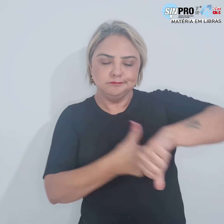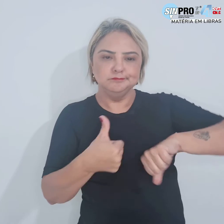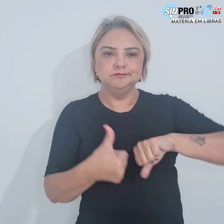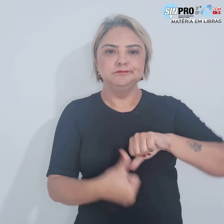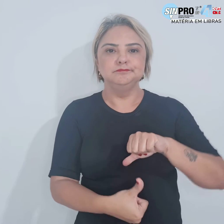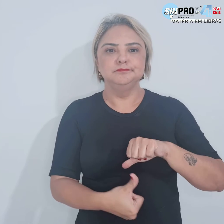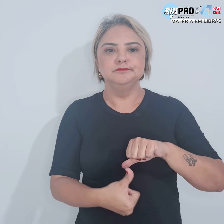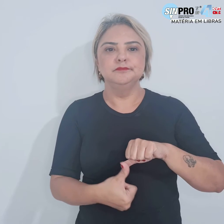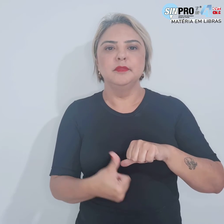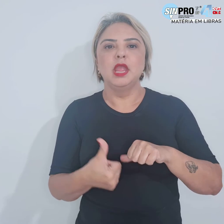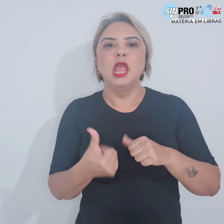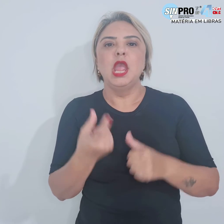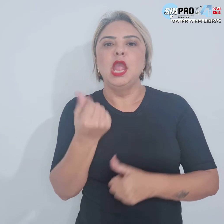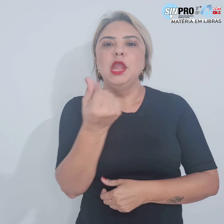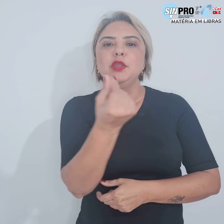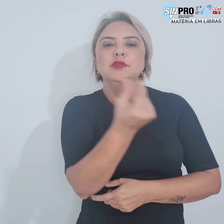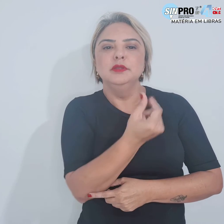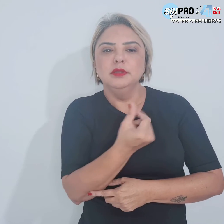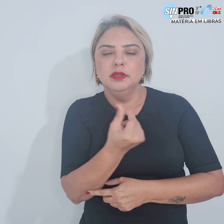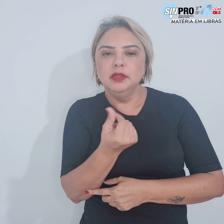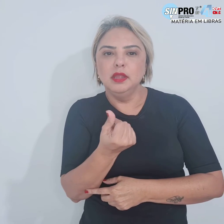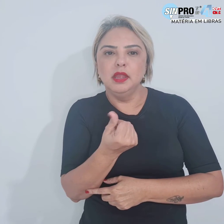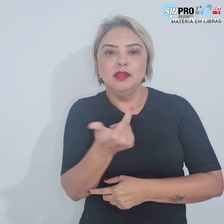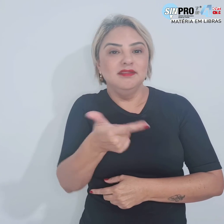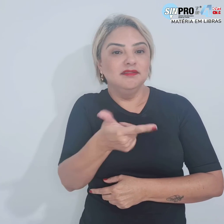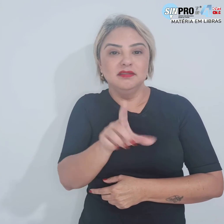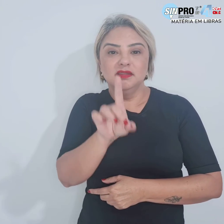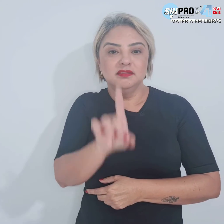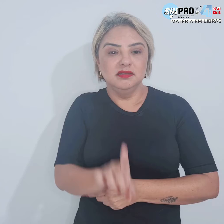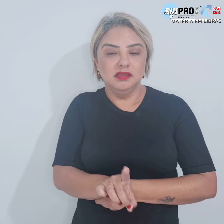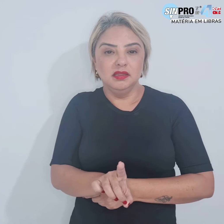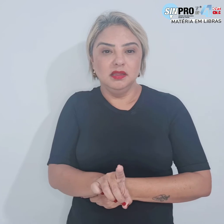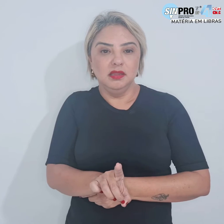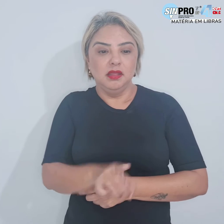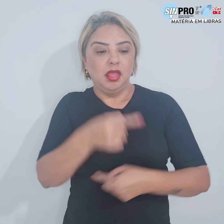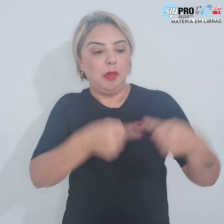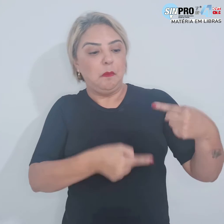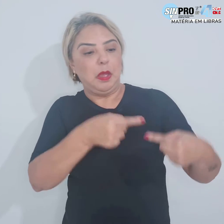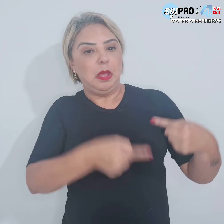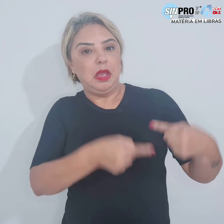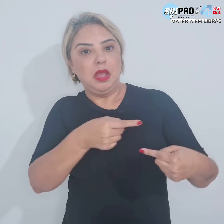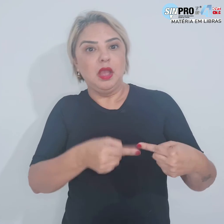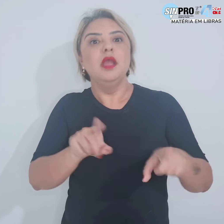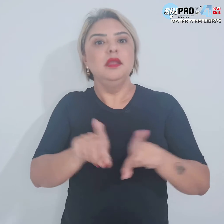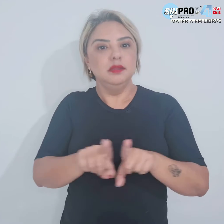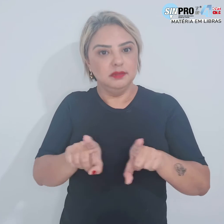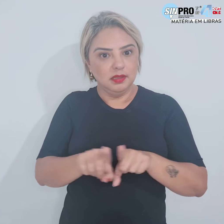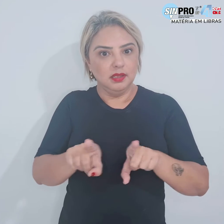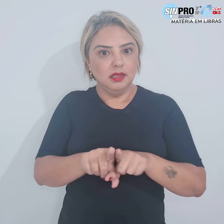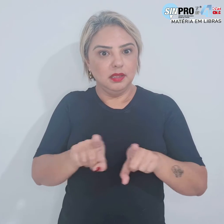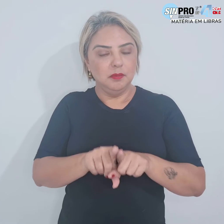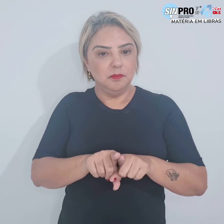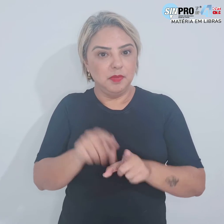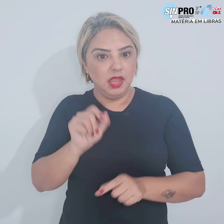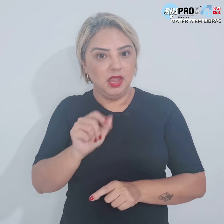em commodity, sem direito, tem sido politizado e até mesmo se tornado